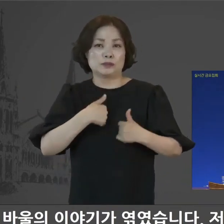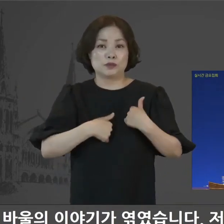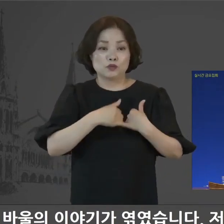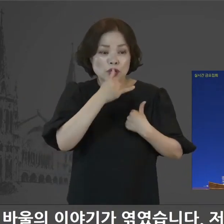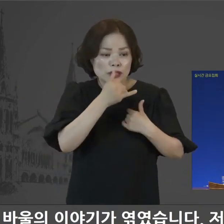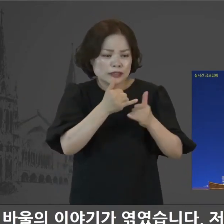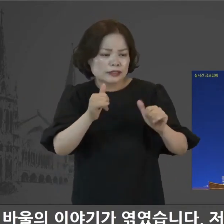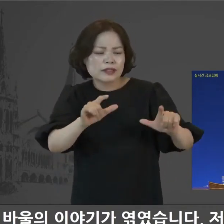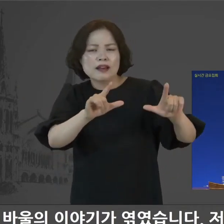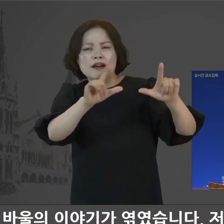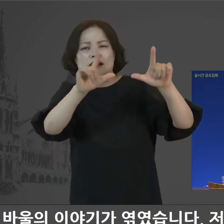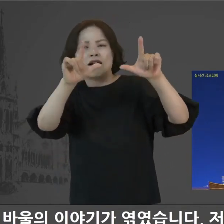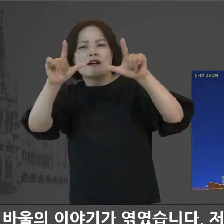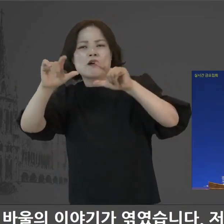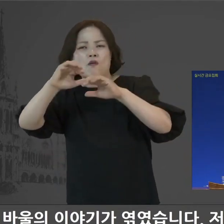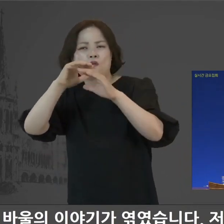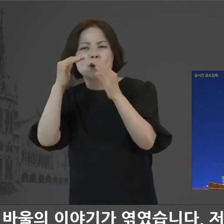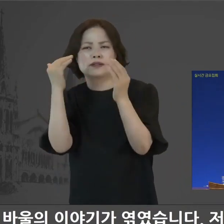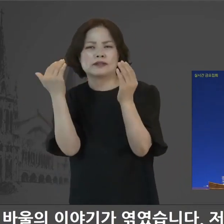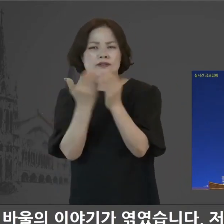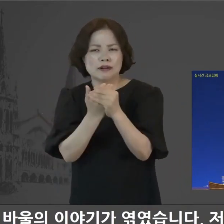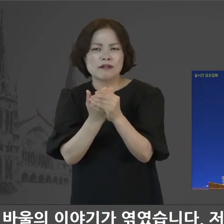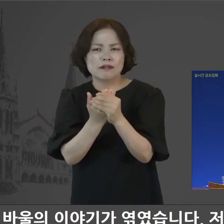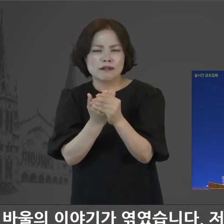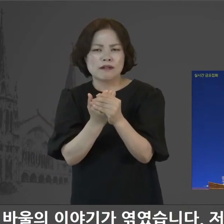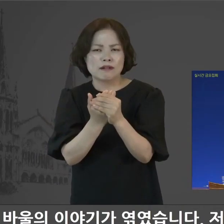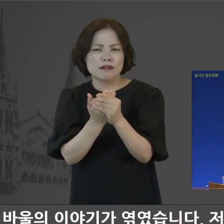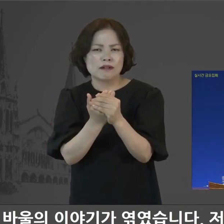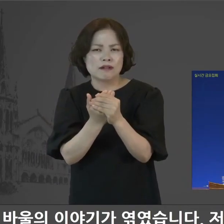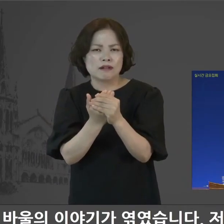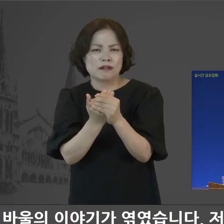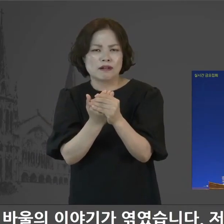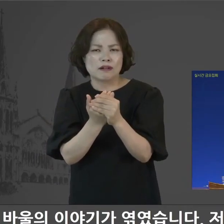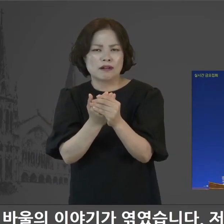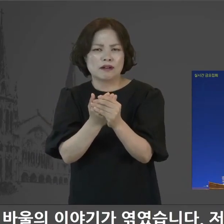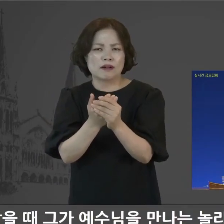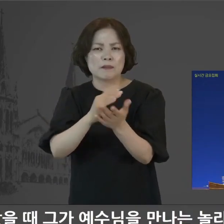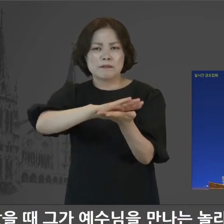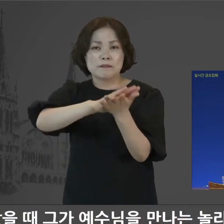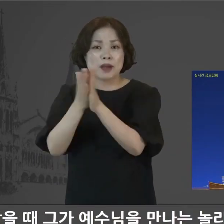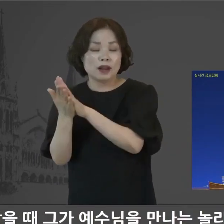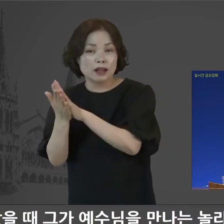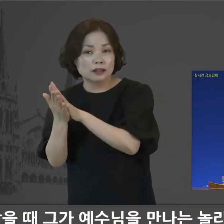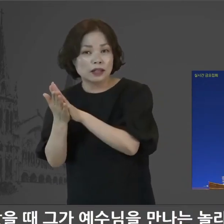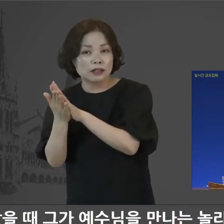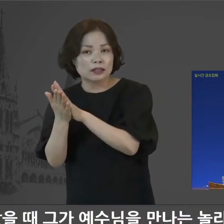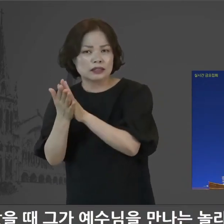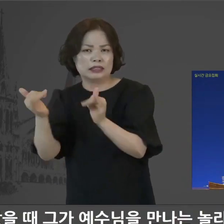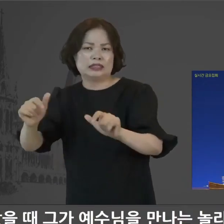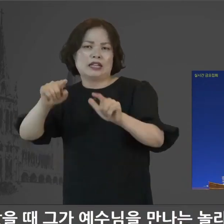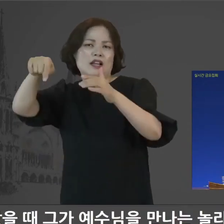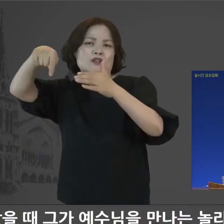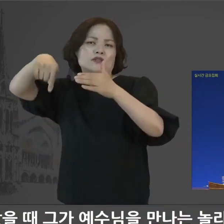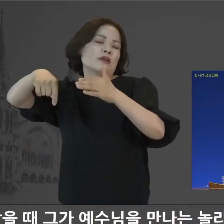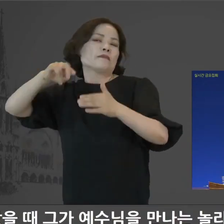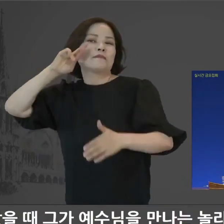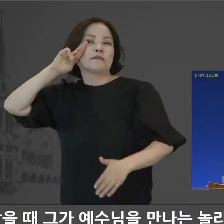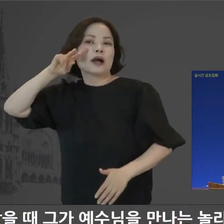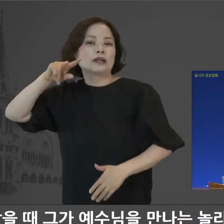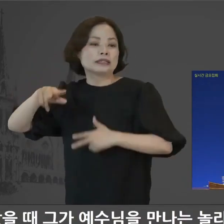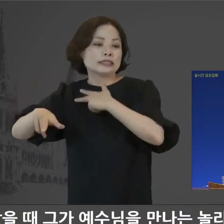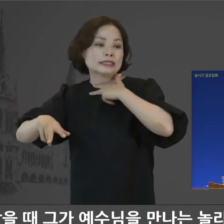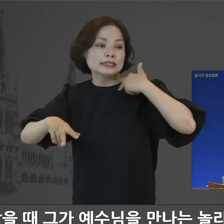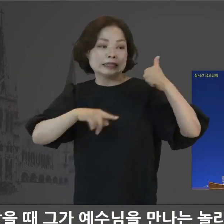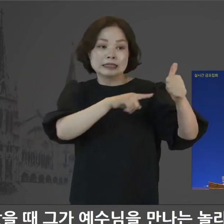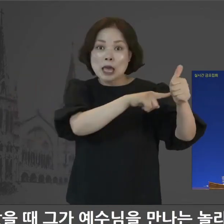그 인생을 완전히 갈아엎는 그런 사건 중에서 저는 바울이